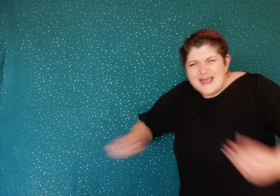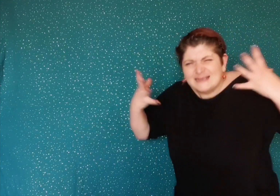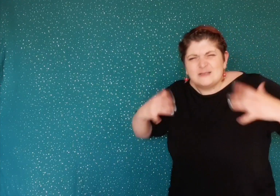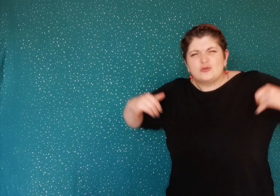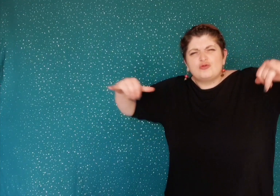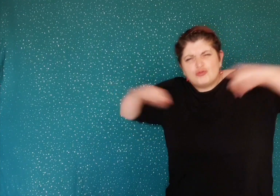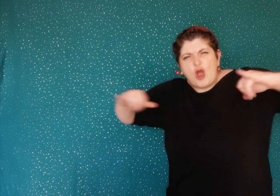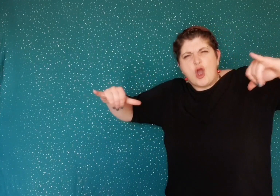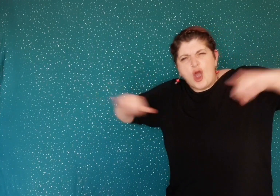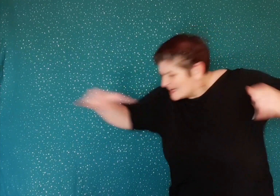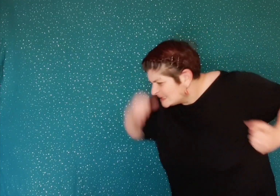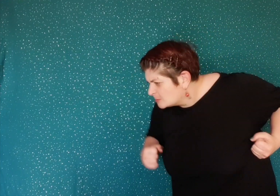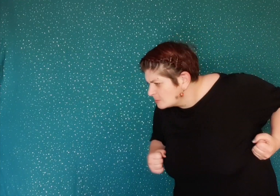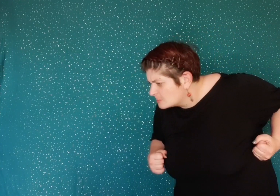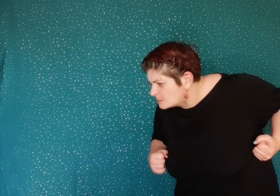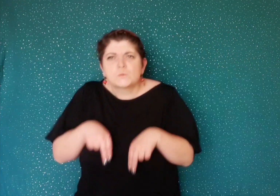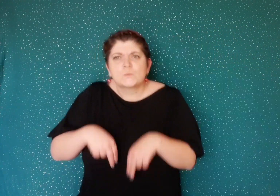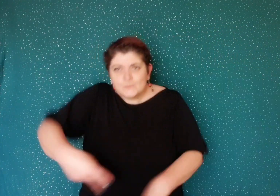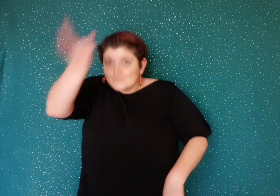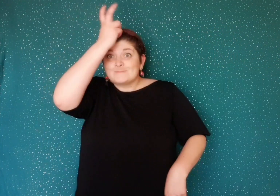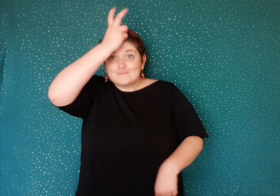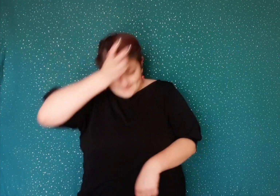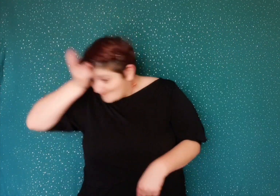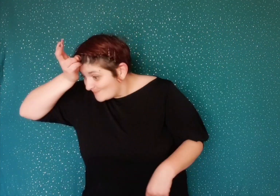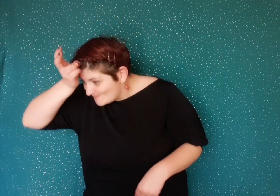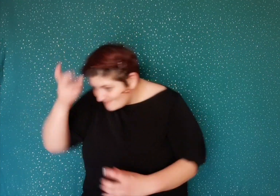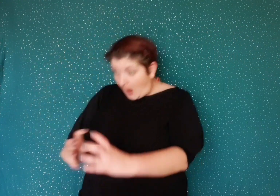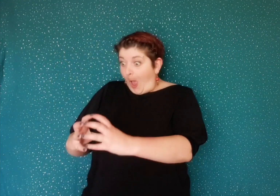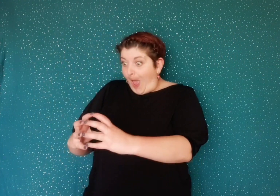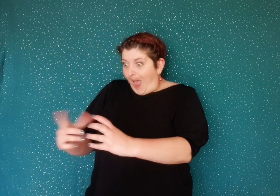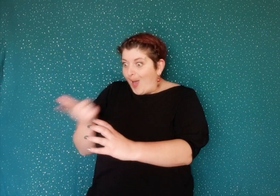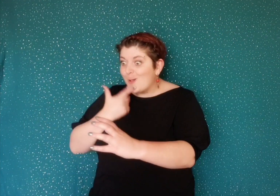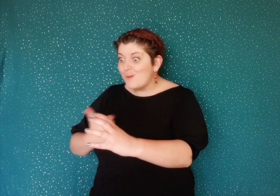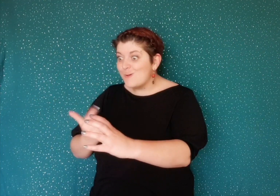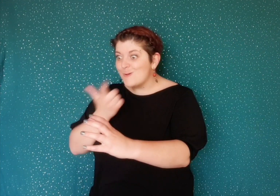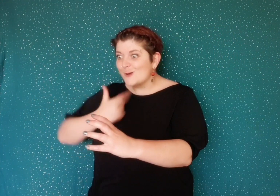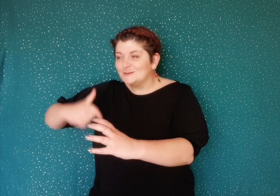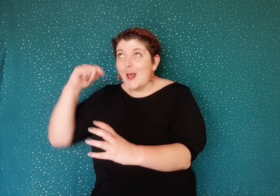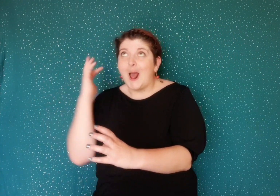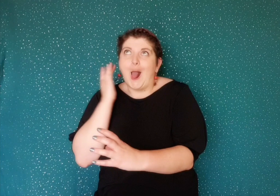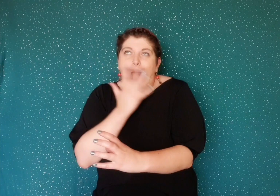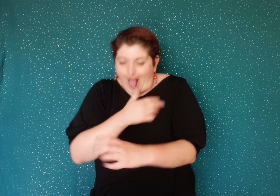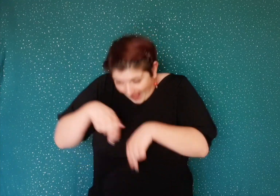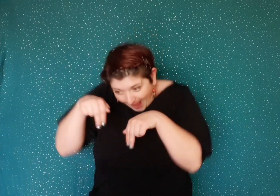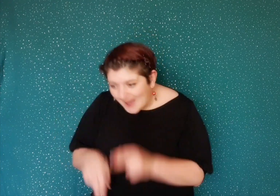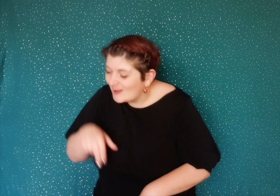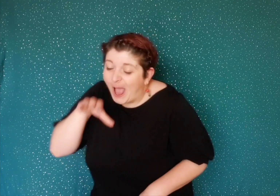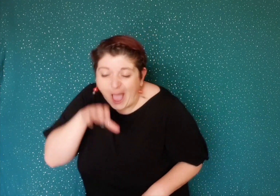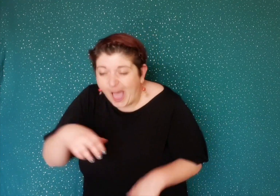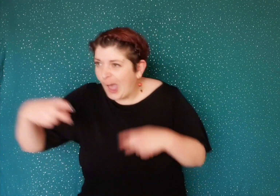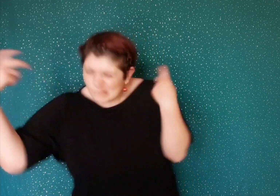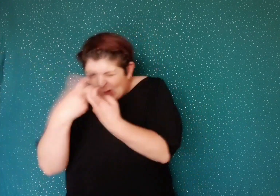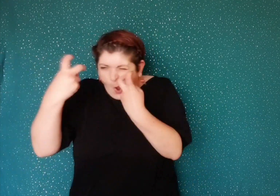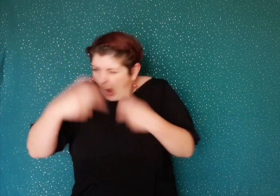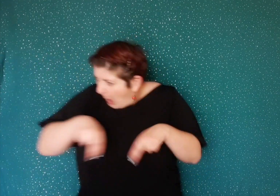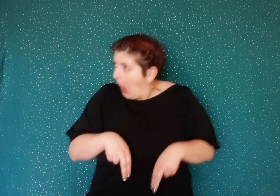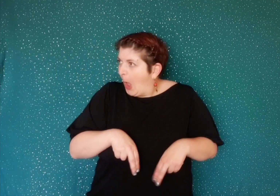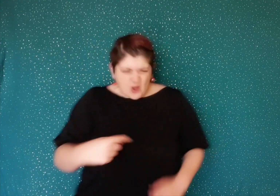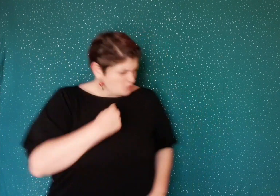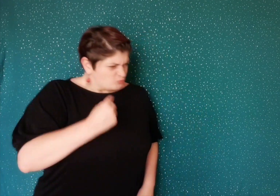Laissez-moi tranquille, s'écria la vieille femme. Mais les chèvres étaient bien trop occupées à se battre pour les